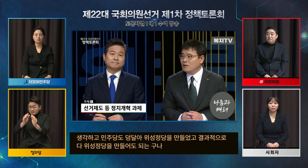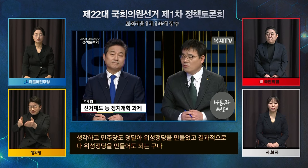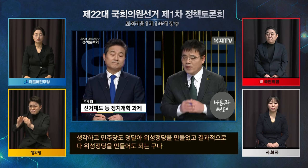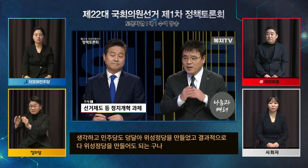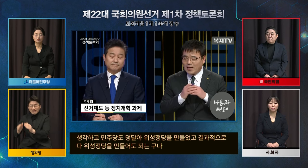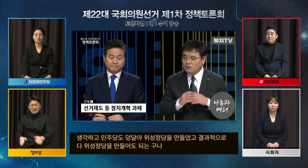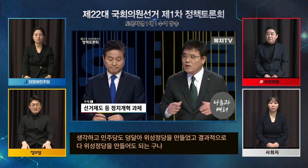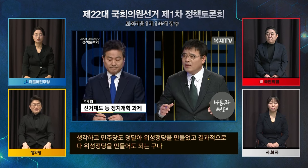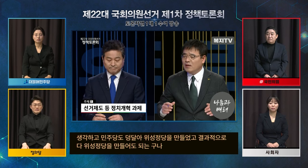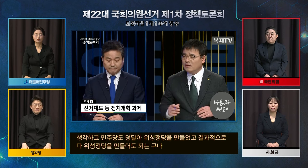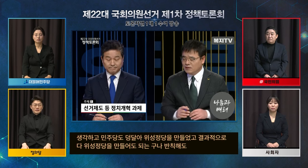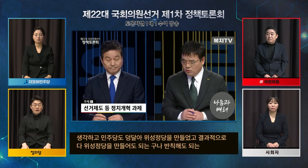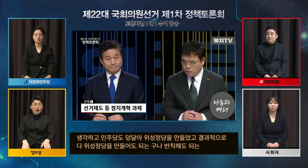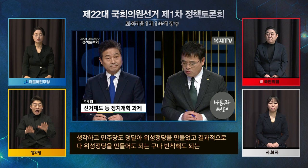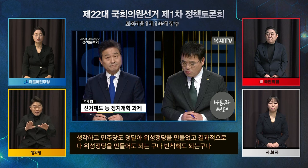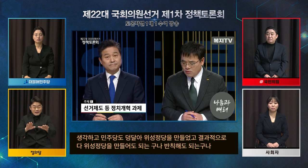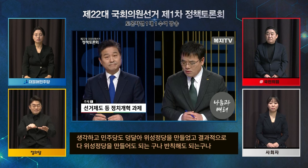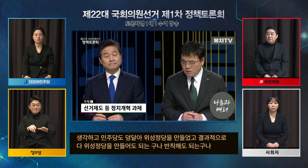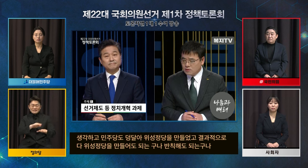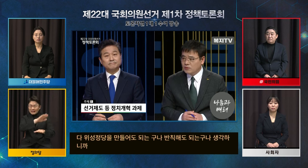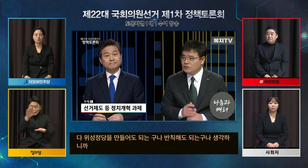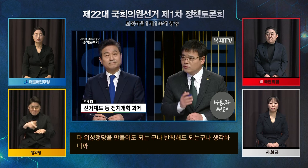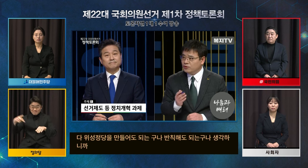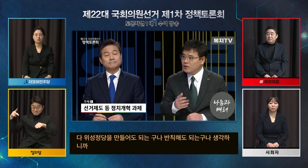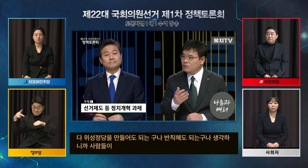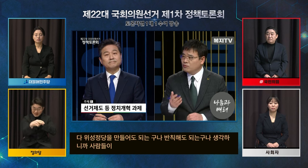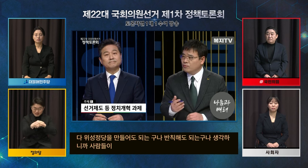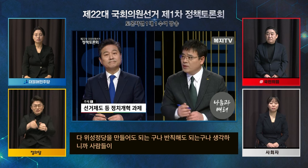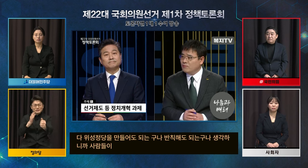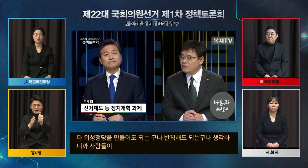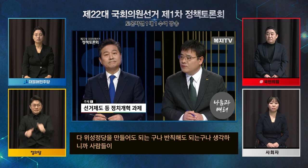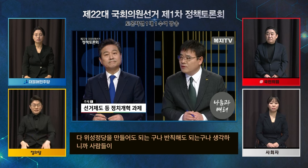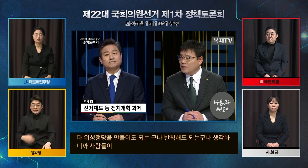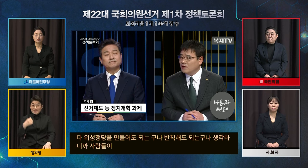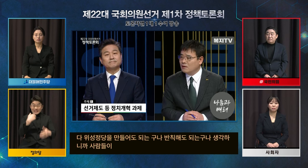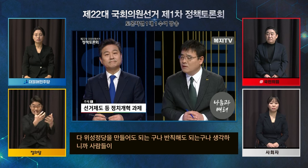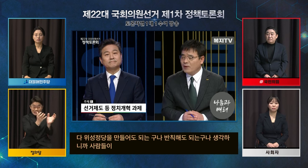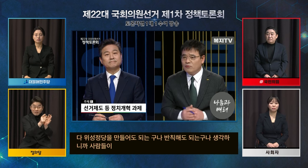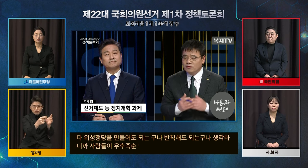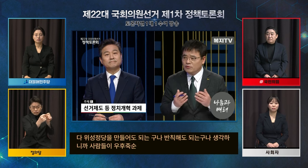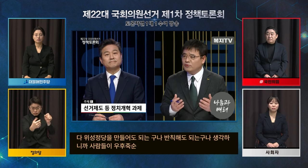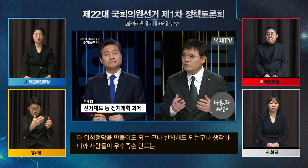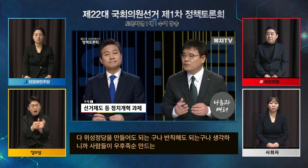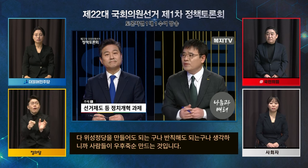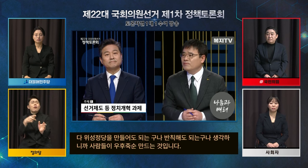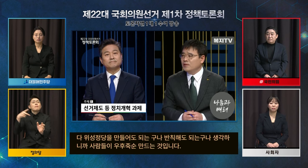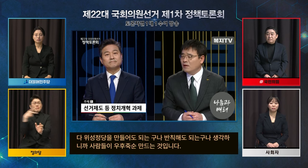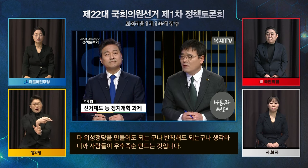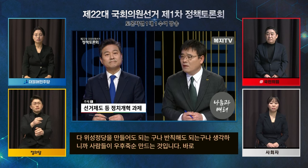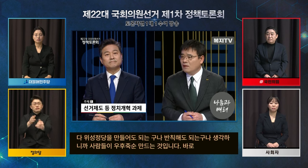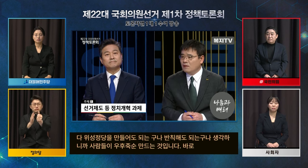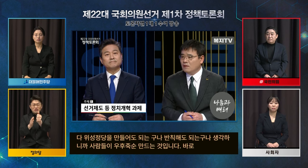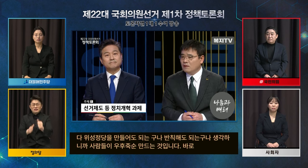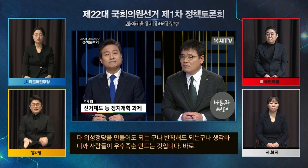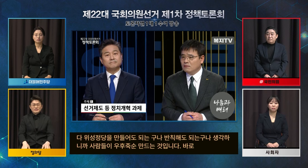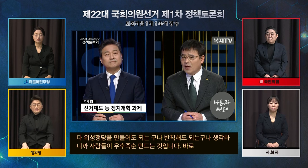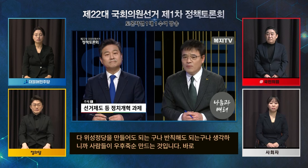올해 단호하게 끊고 지금 추진하고 있는 국민의힘의 위성정당 바로 끊어주셨으면 좋겠습니다.